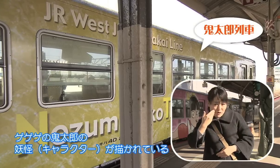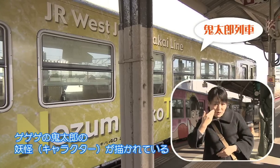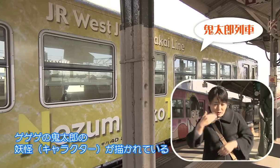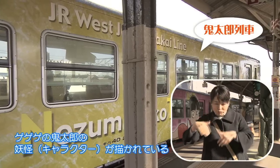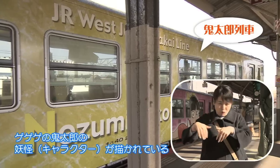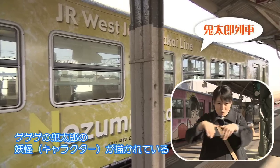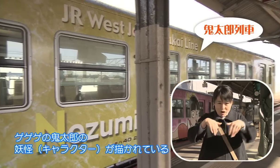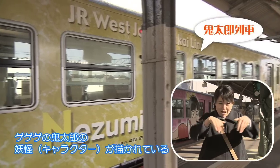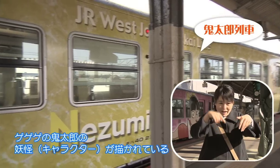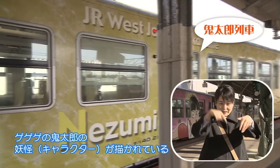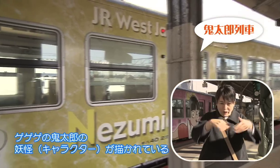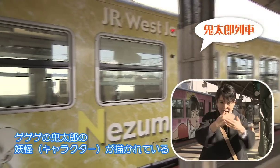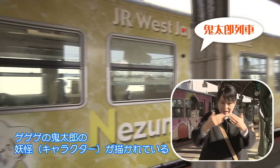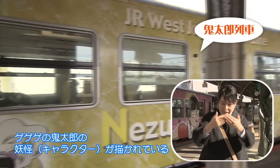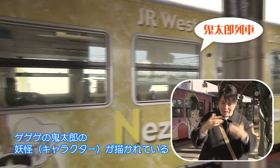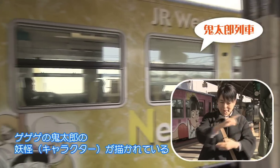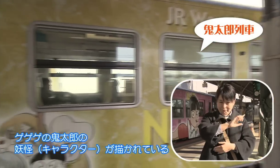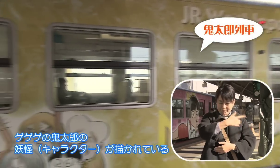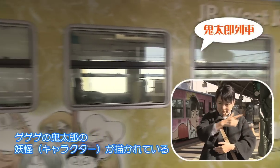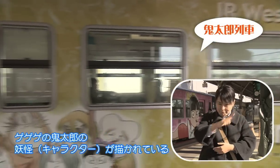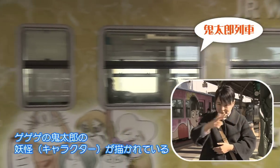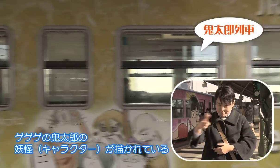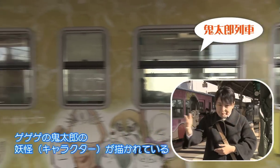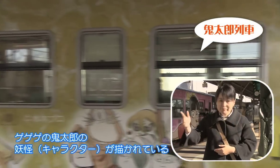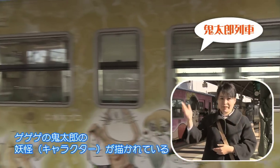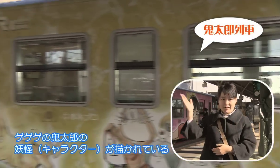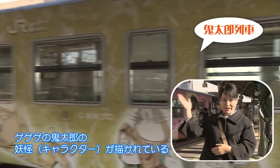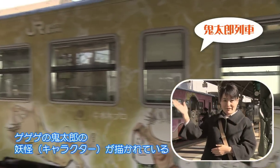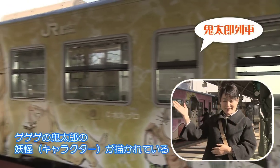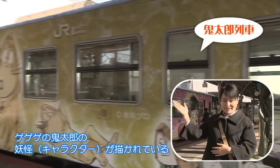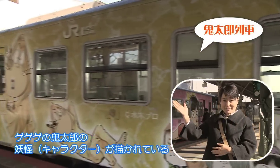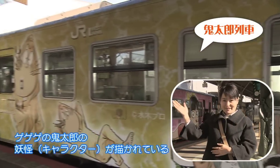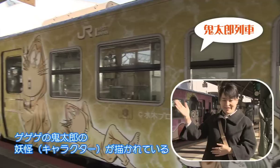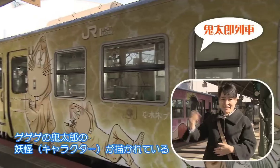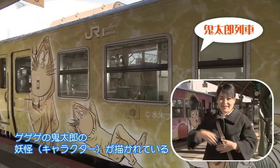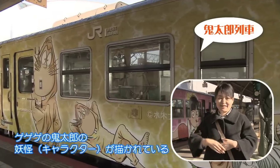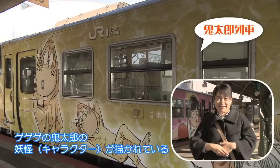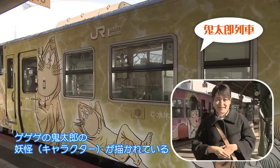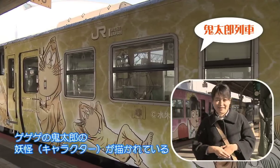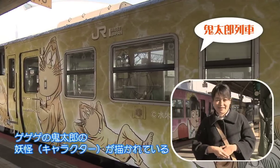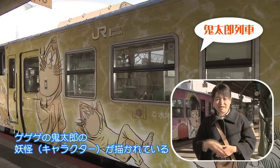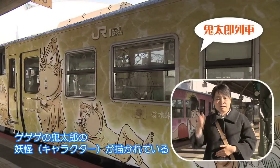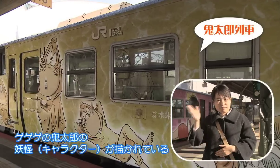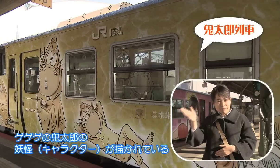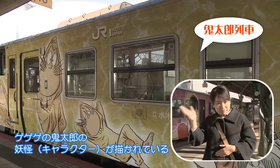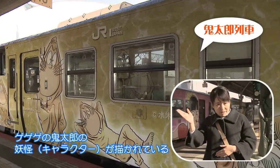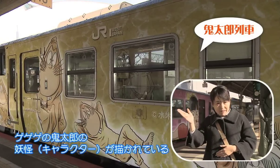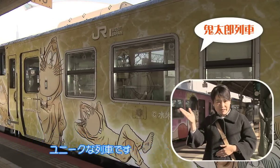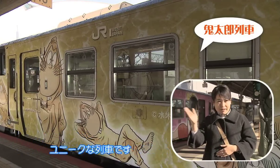にゲゲゲの鬼太郎の妖怪キャラクターが描かれて